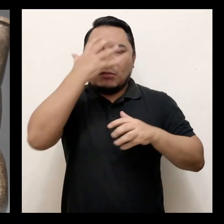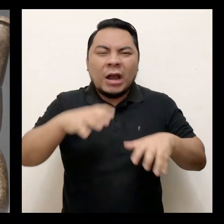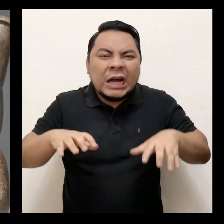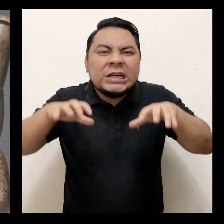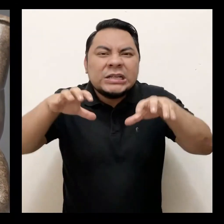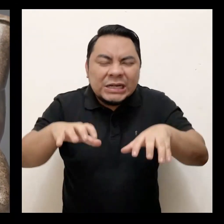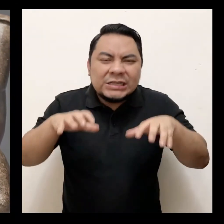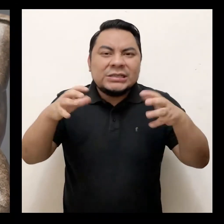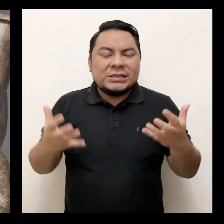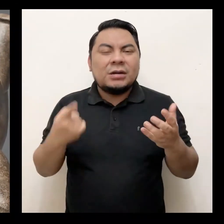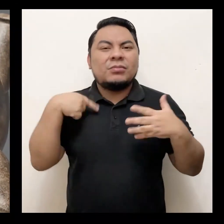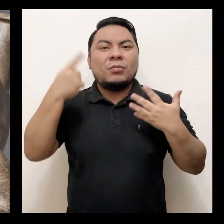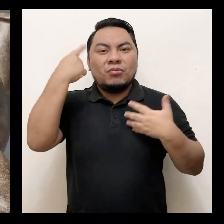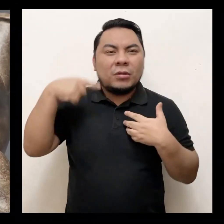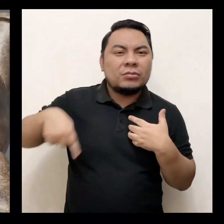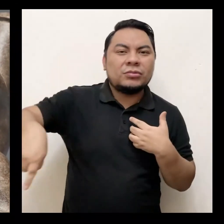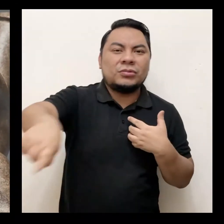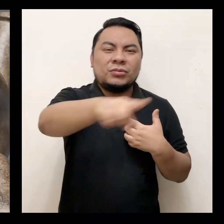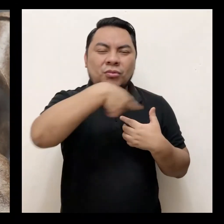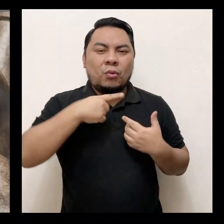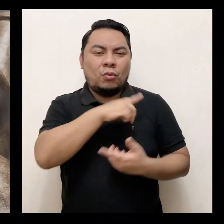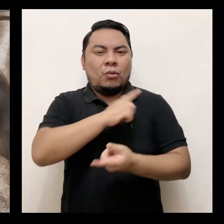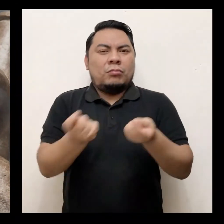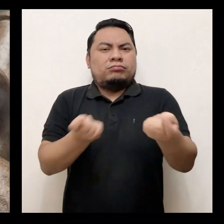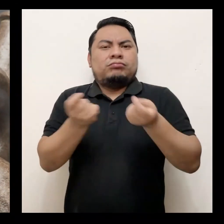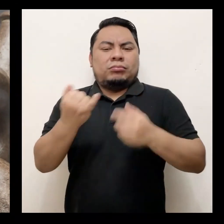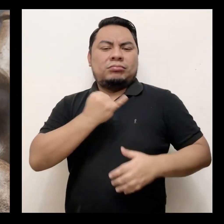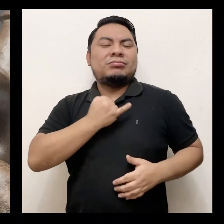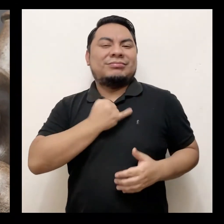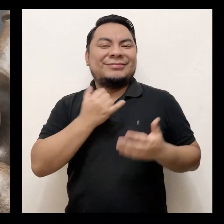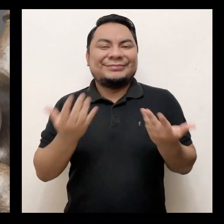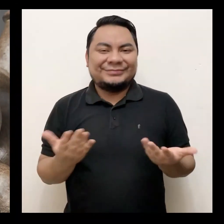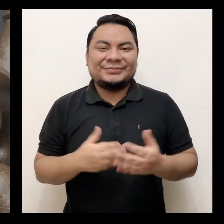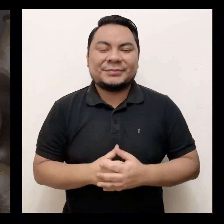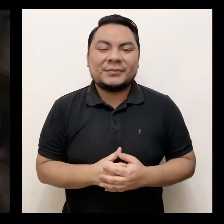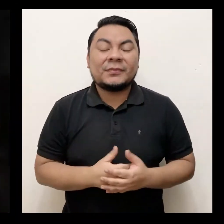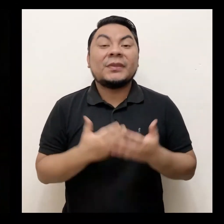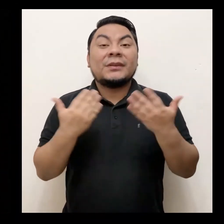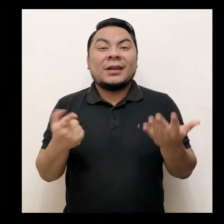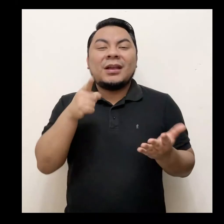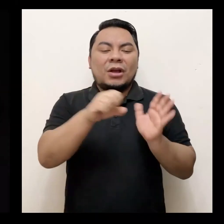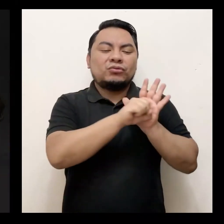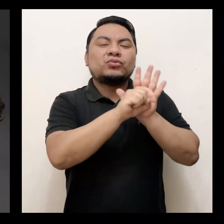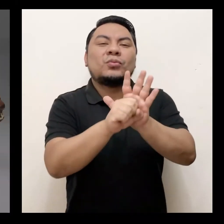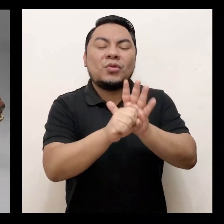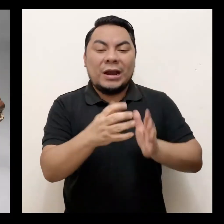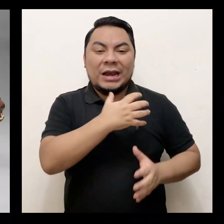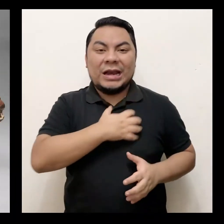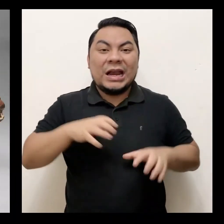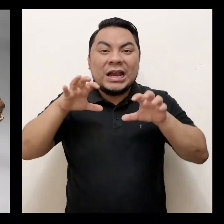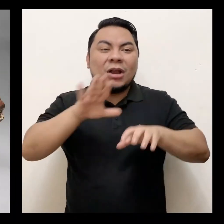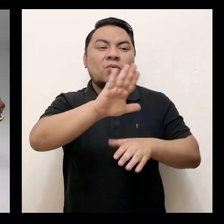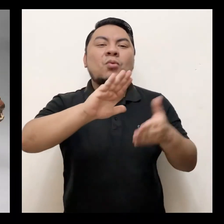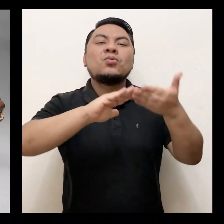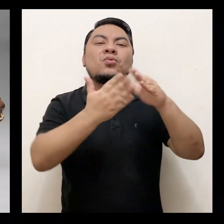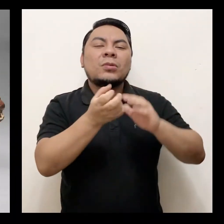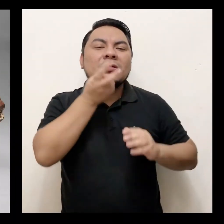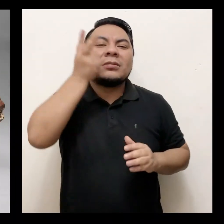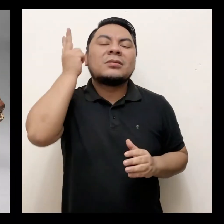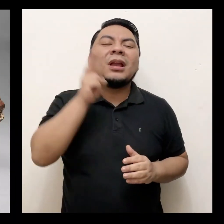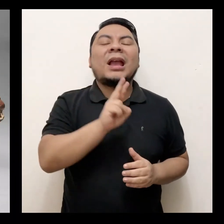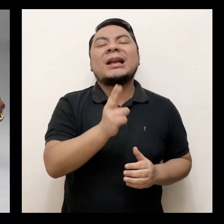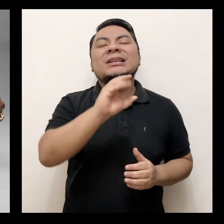en animales depredadores para generar una nueva y poderosa identidad. La simbología del jaguar en la